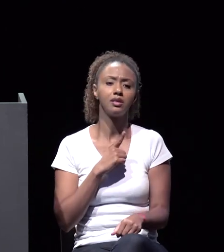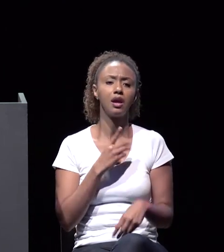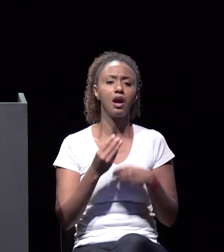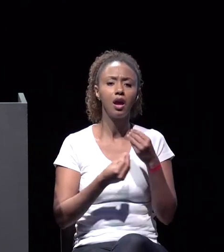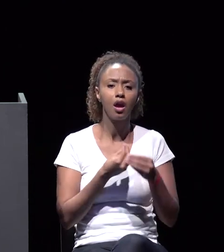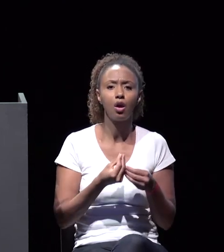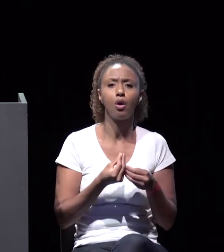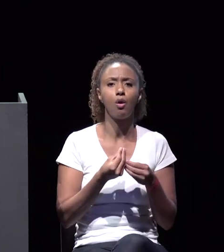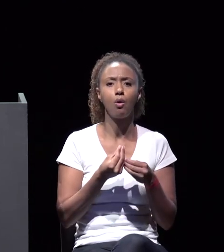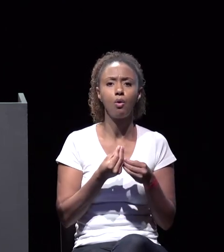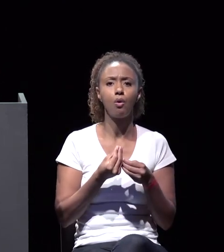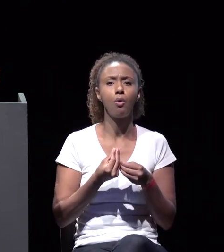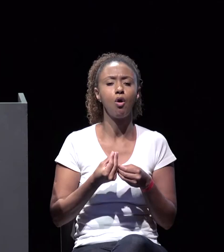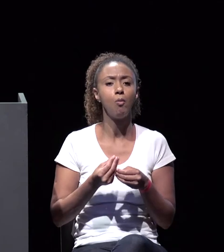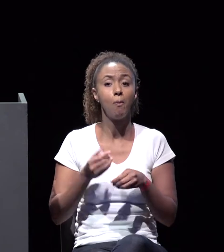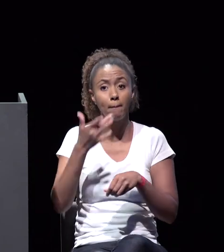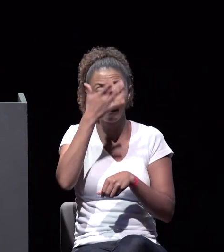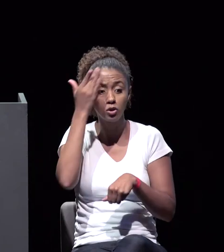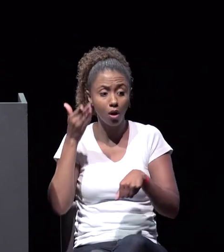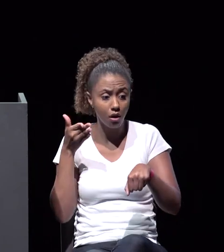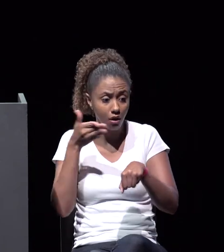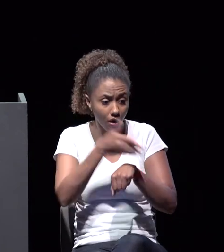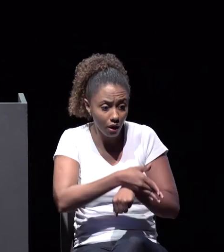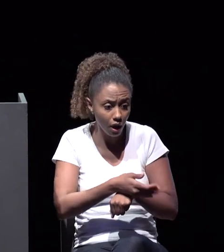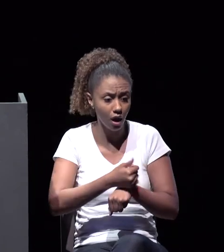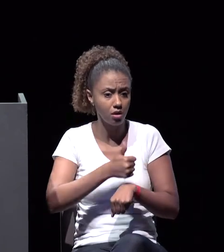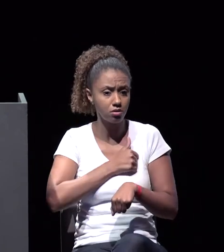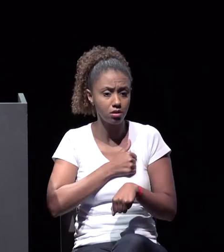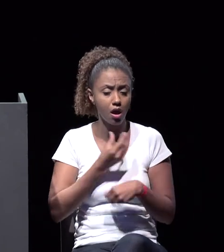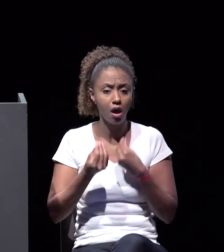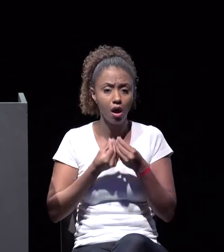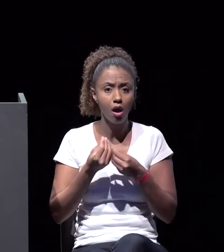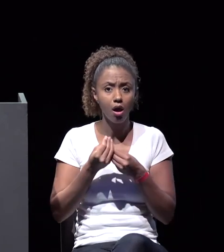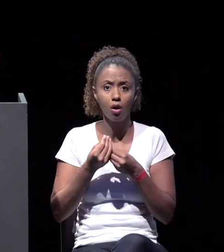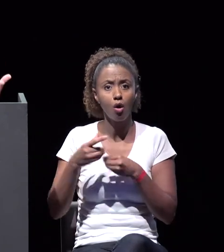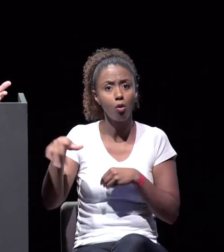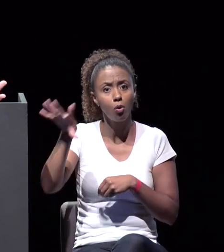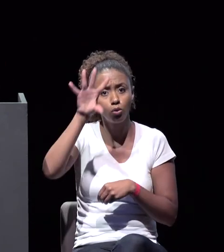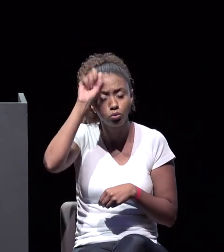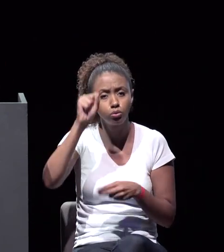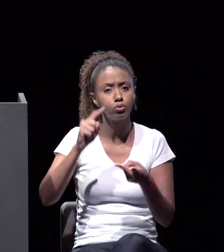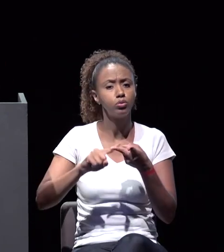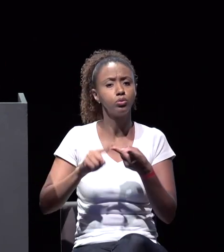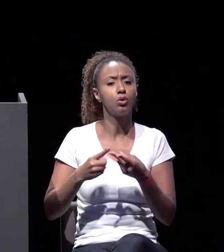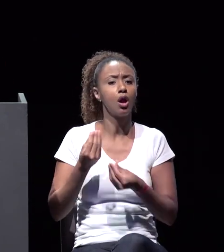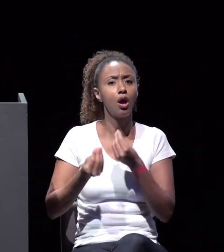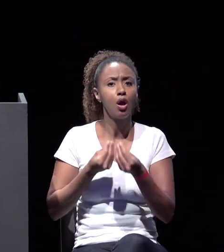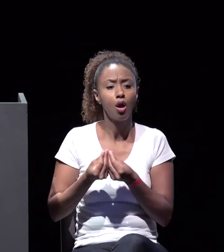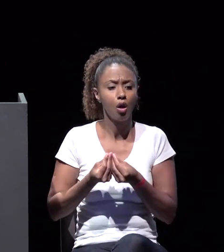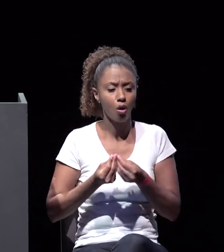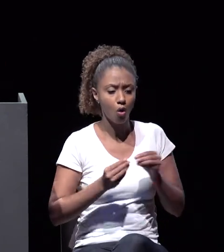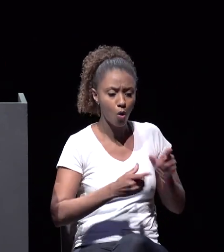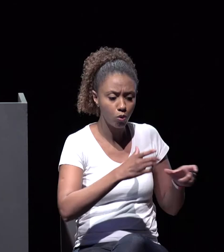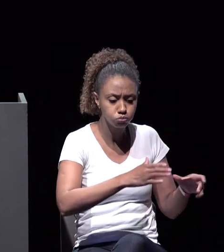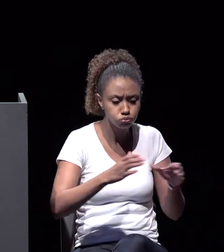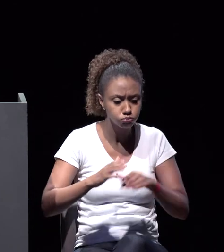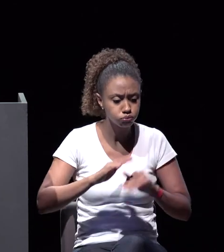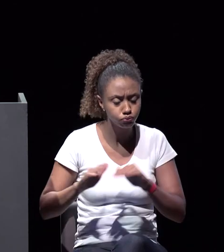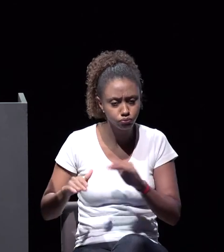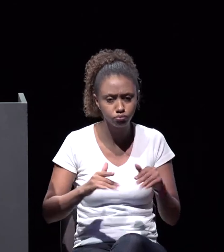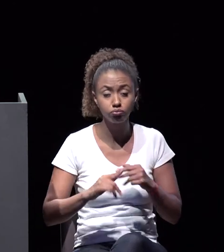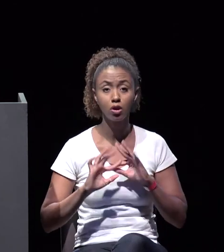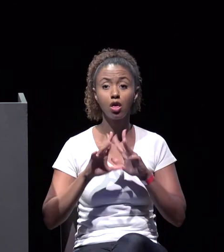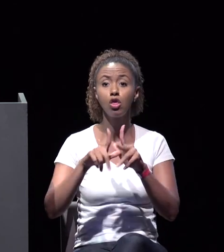pessoa que entra para o candomblé e entra em transe né os hábeis os instrumentos e depois toda a